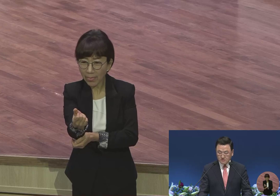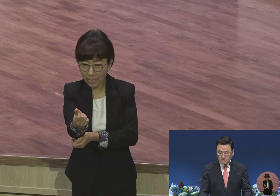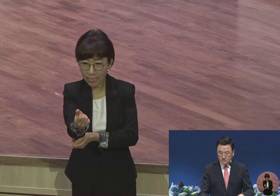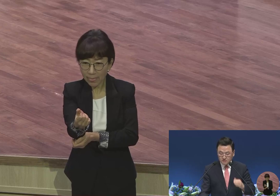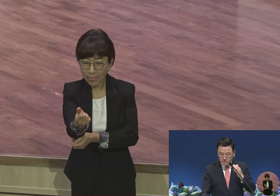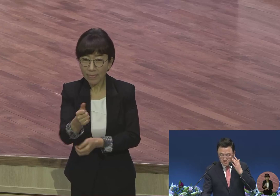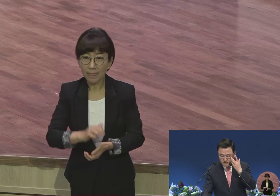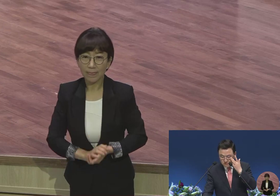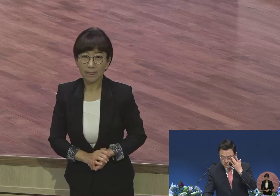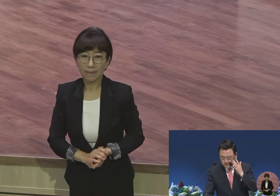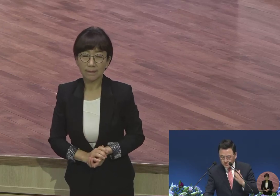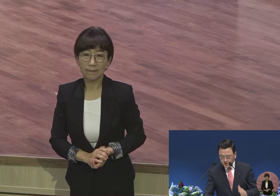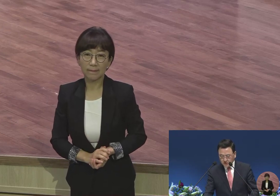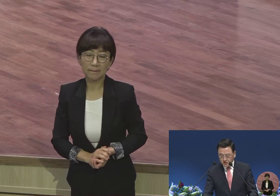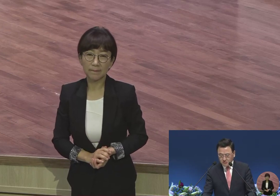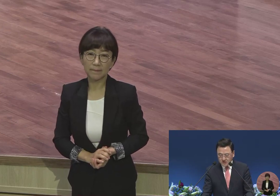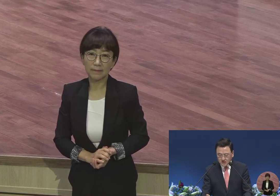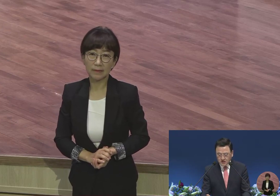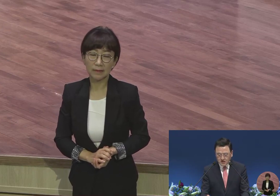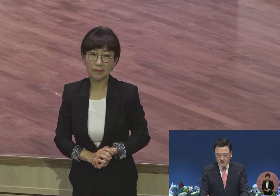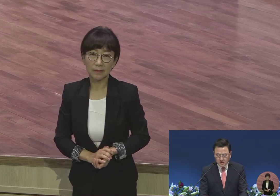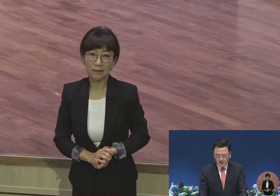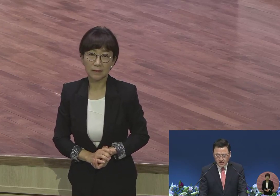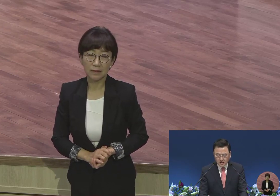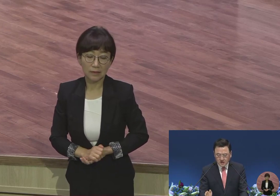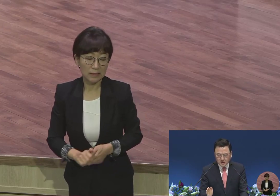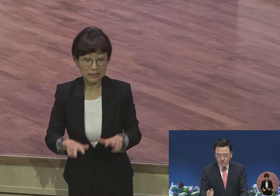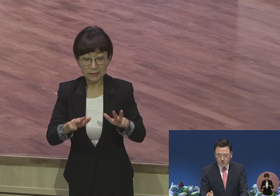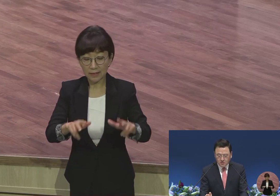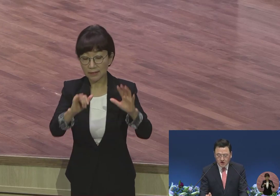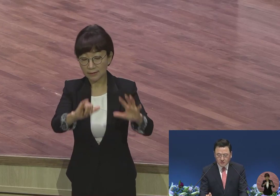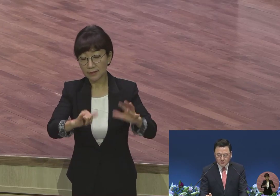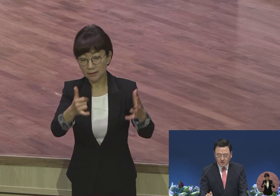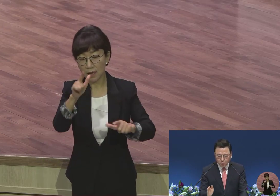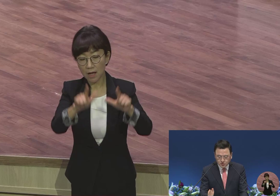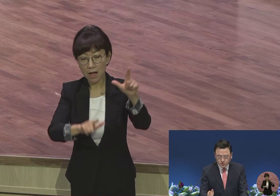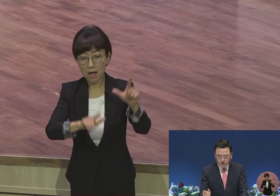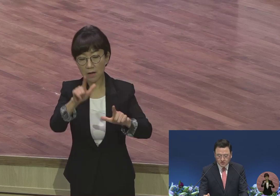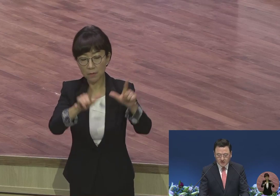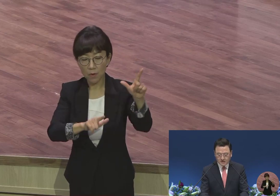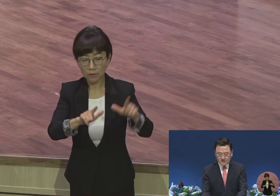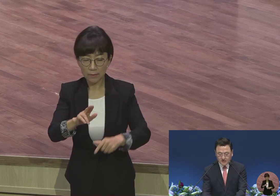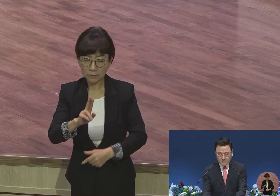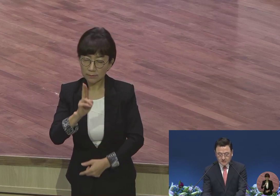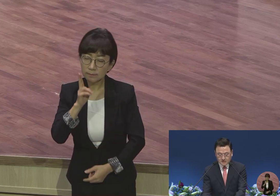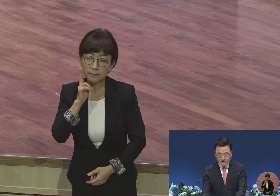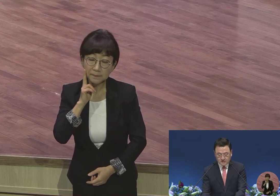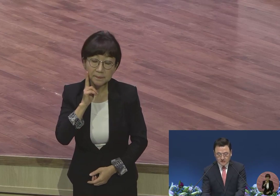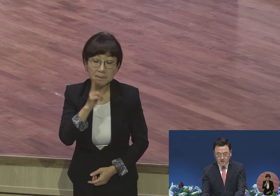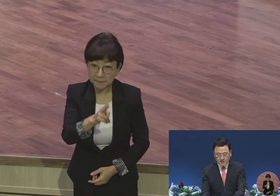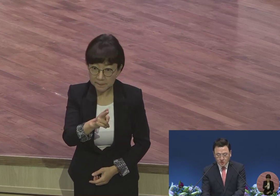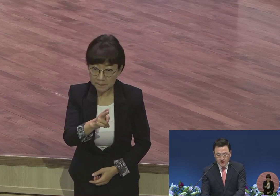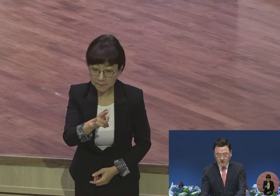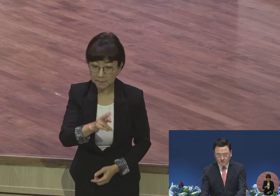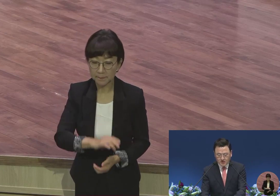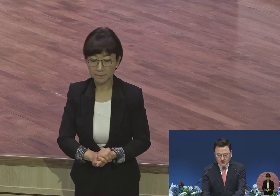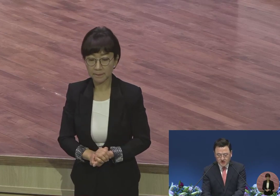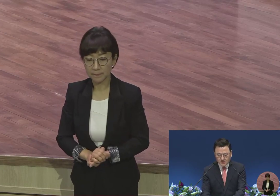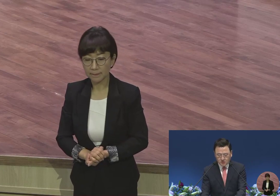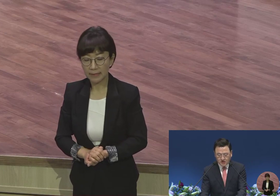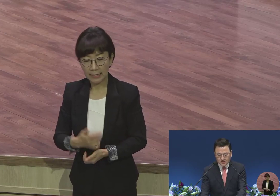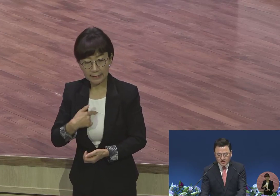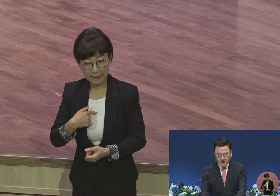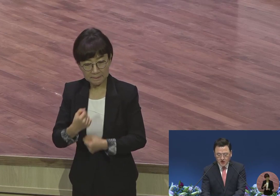못하는 거예요. 정말 세상이 흑암으로 말미암아 모순되게 만드는 거예요. 내 마음대로 안